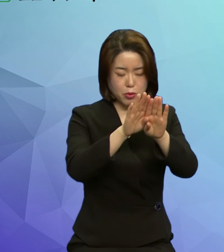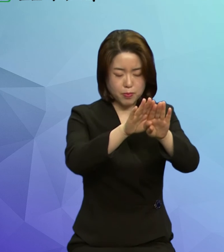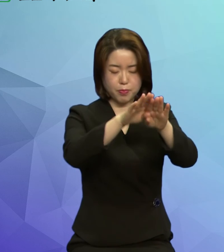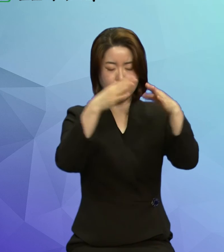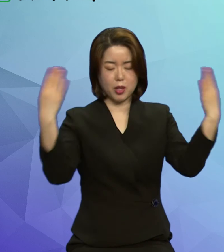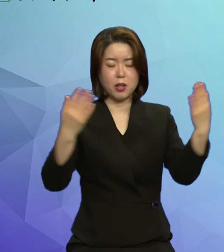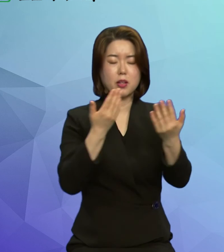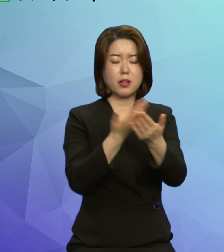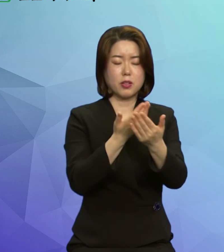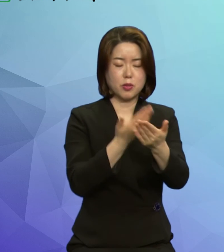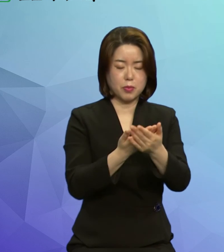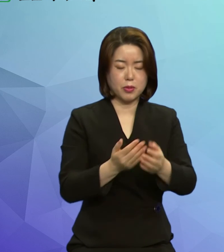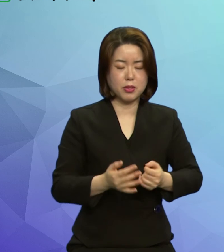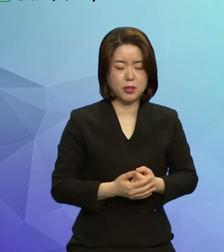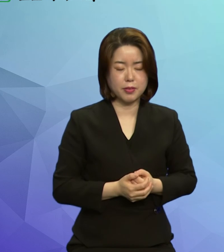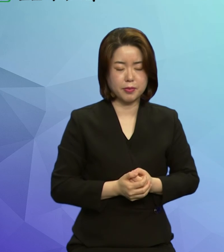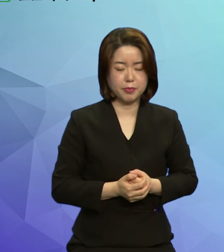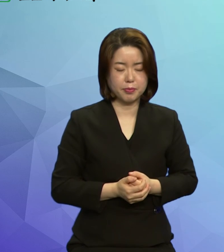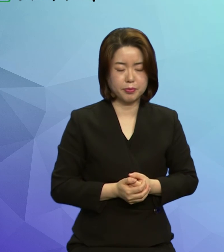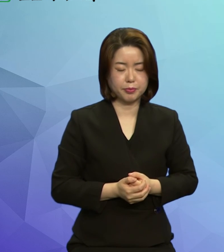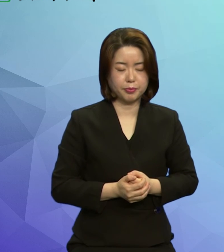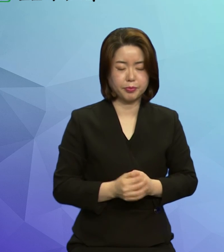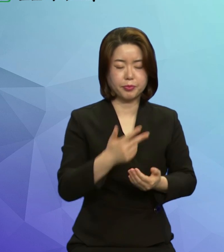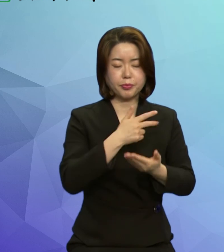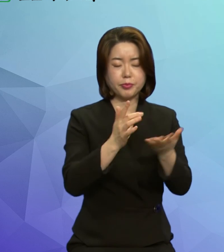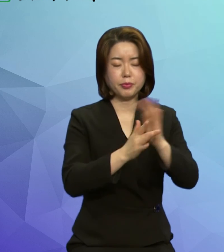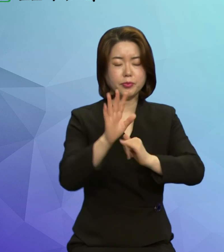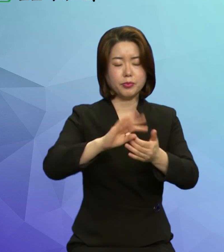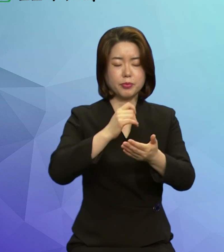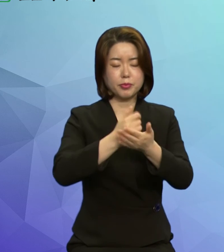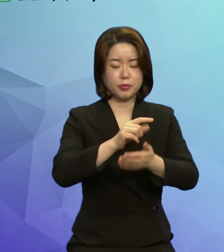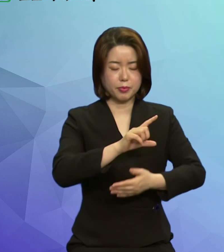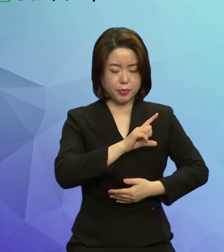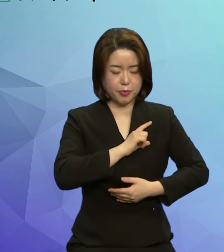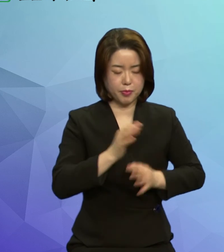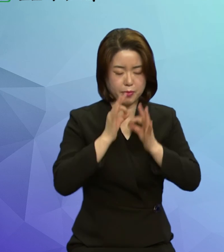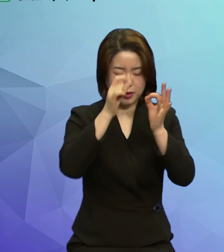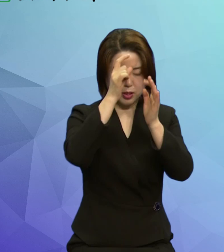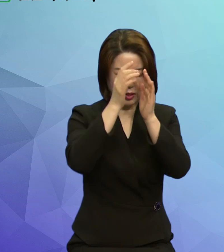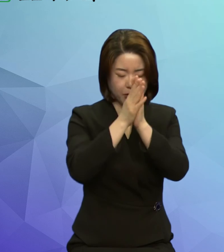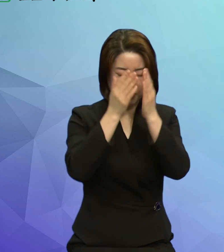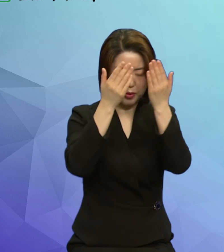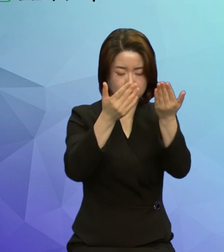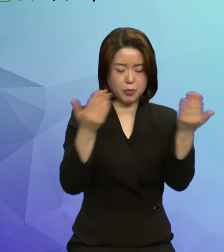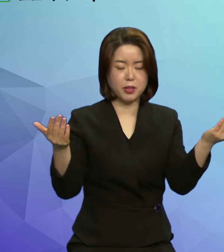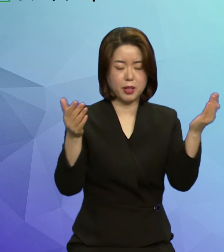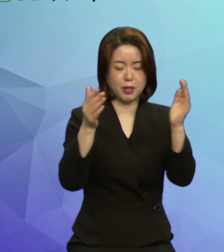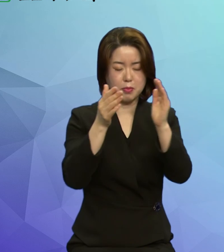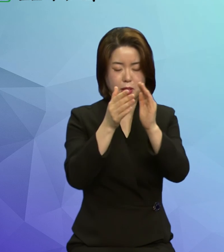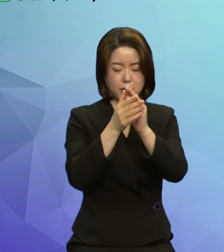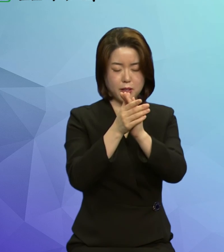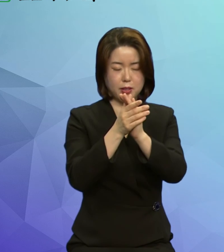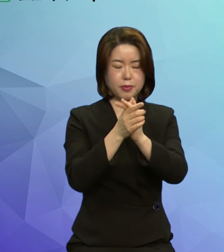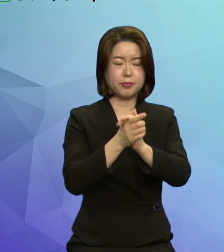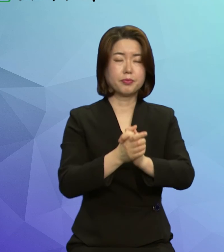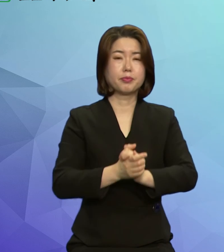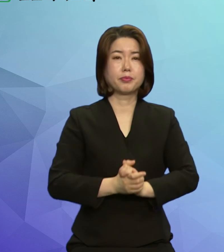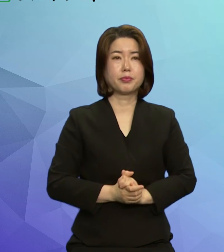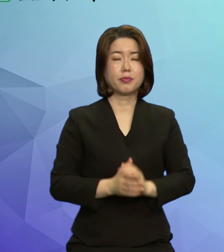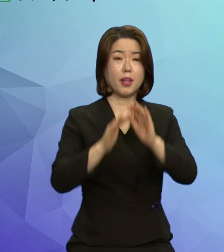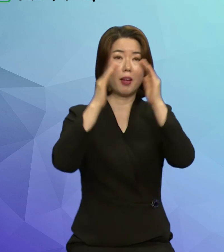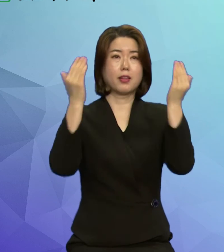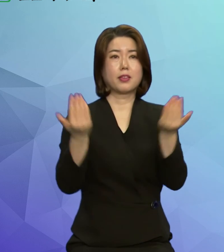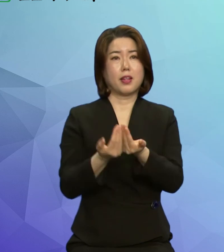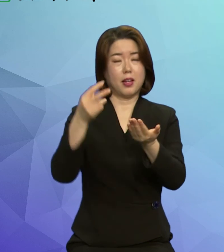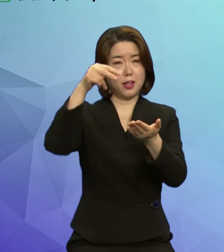활짝 열리게 하여 주옵소서. 주 예수 그리스도 이름으로 간절히 기도합나이다. 아멘.